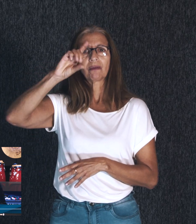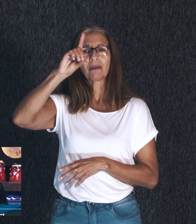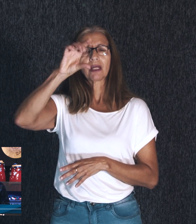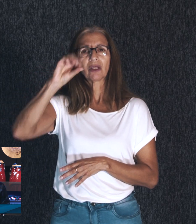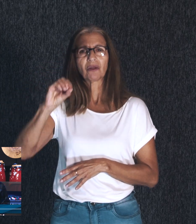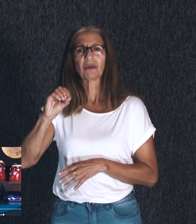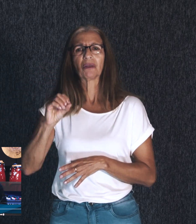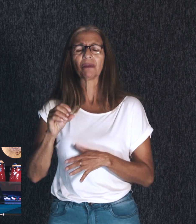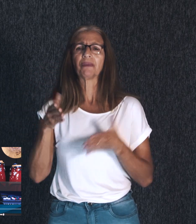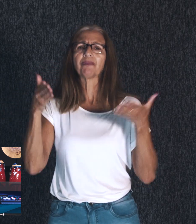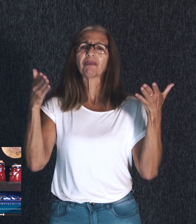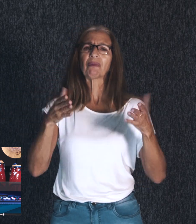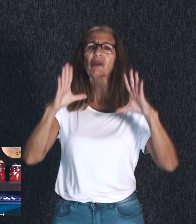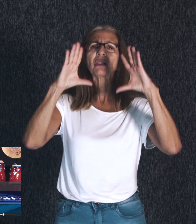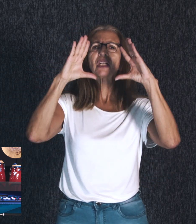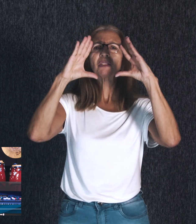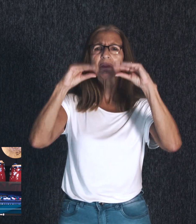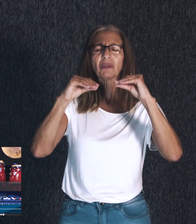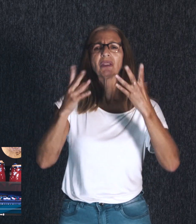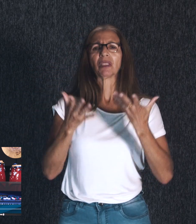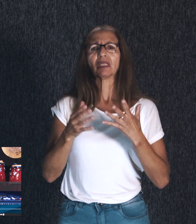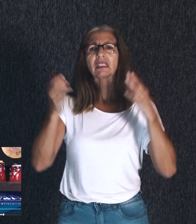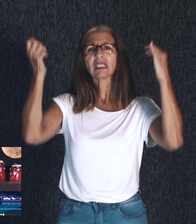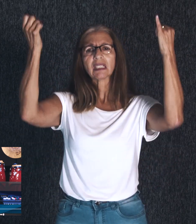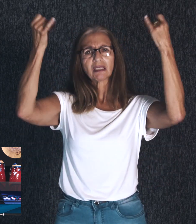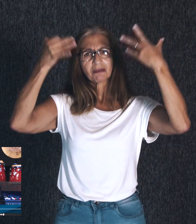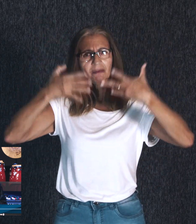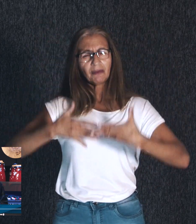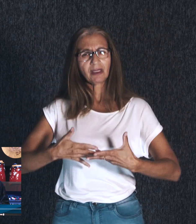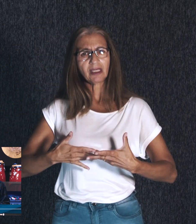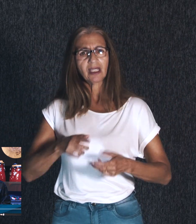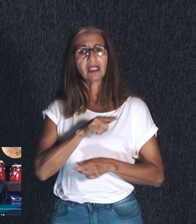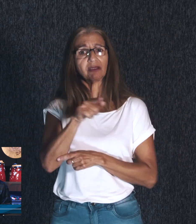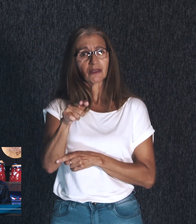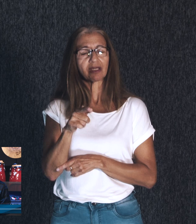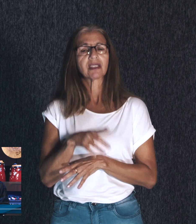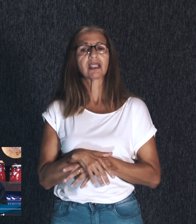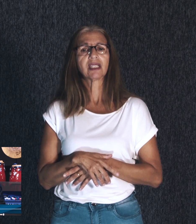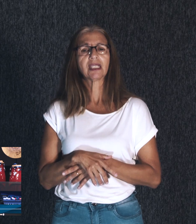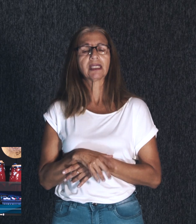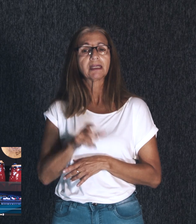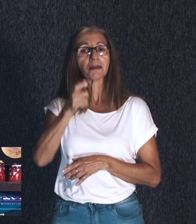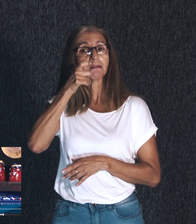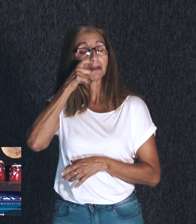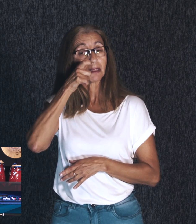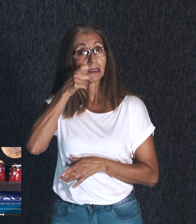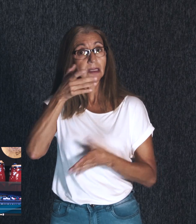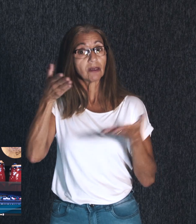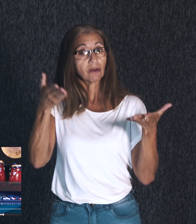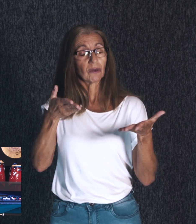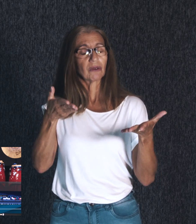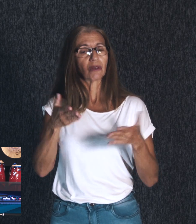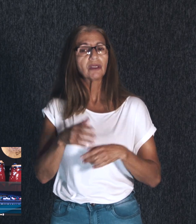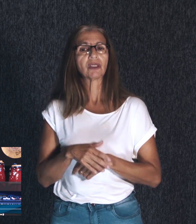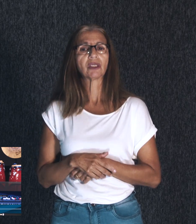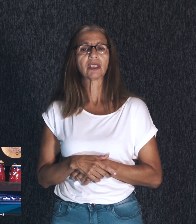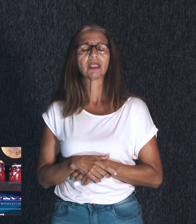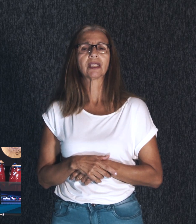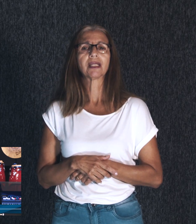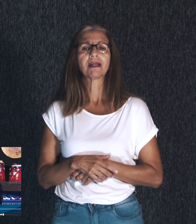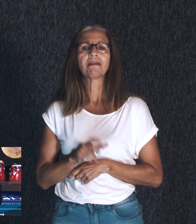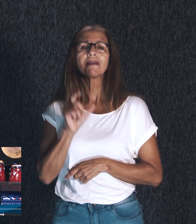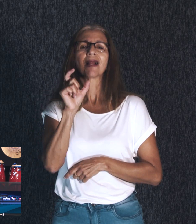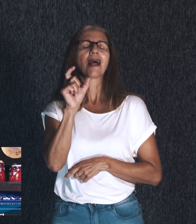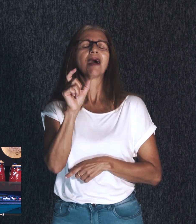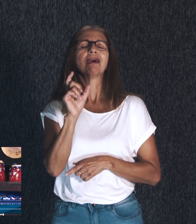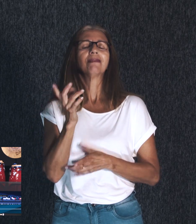Mas nessa noite eu queria trazer a você, que nos acompanha nessa transmissão, quero trazer a você uma palavra de esperança,